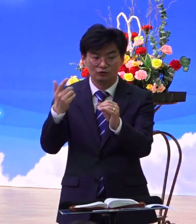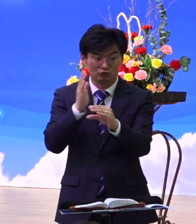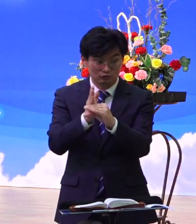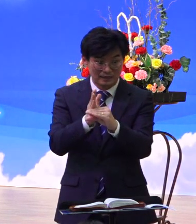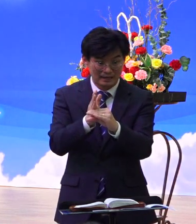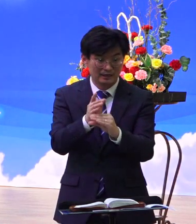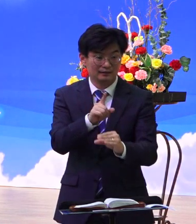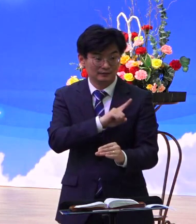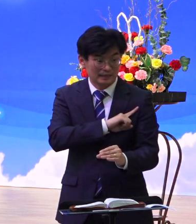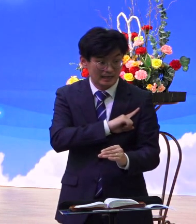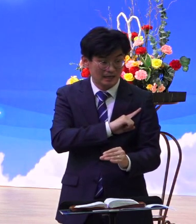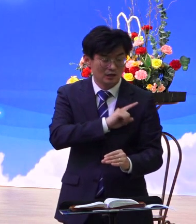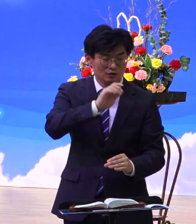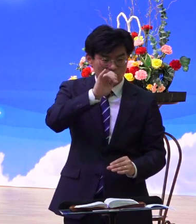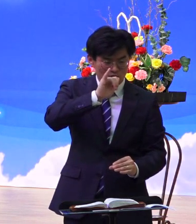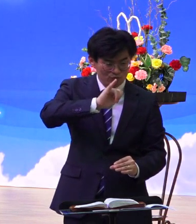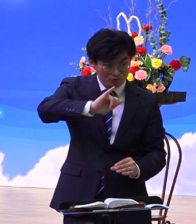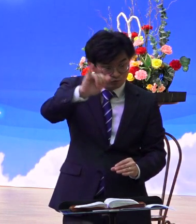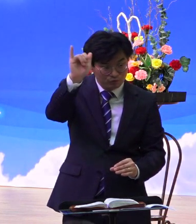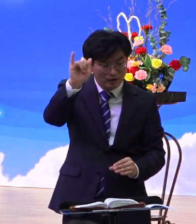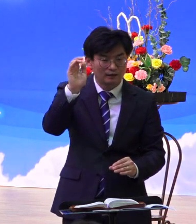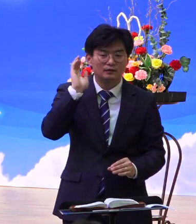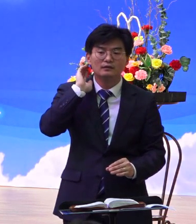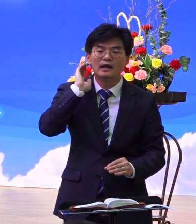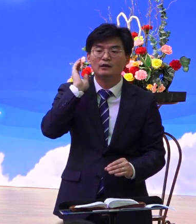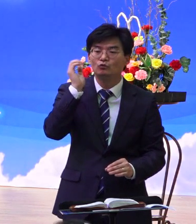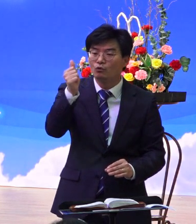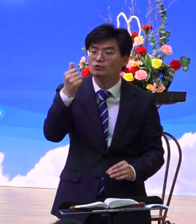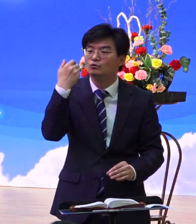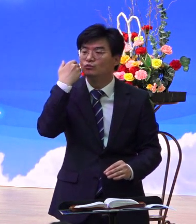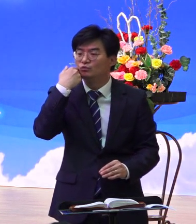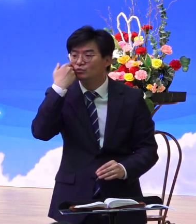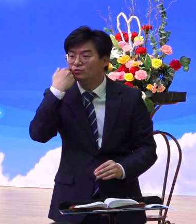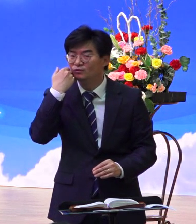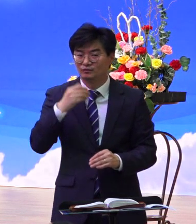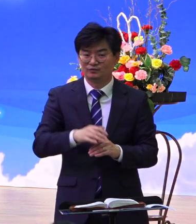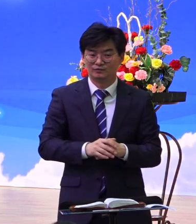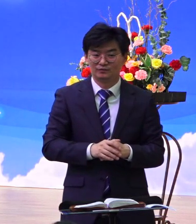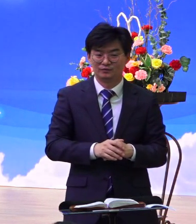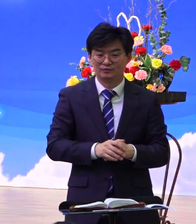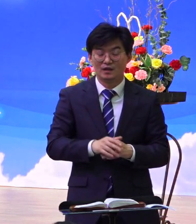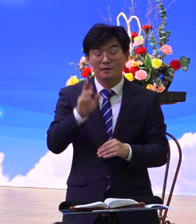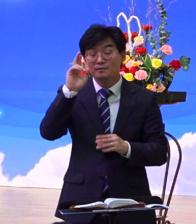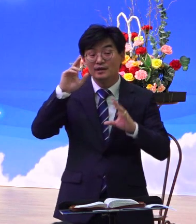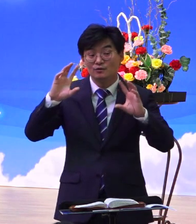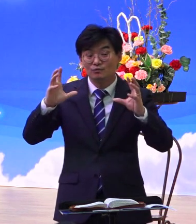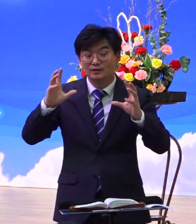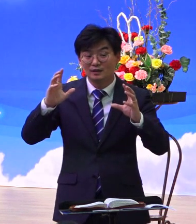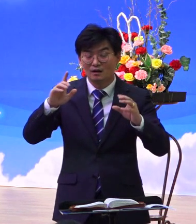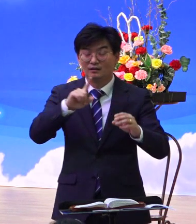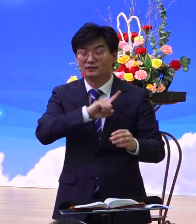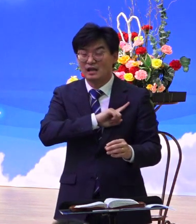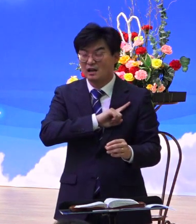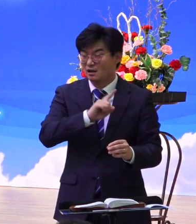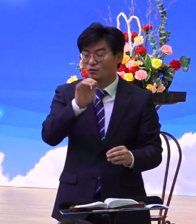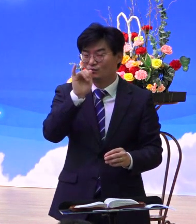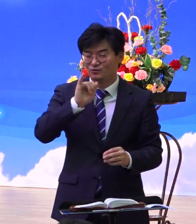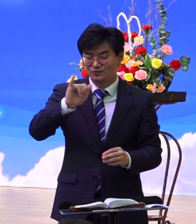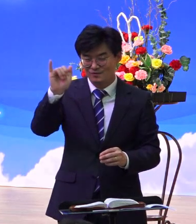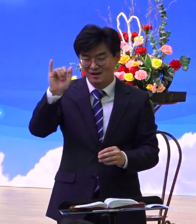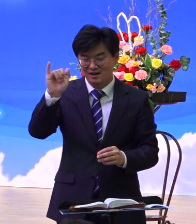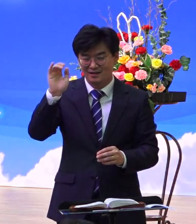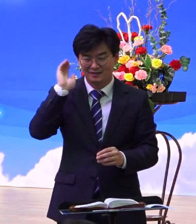대통령들 중에 미국 국민들이 가장 사랑하고 존경하는 대통령은 누구인가? 어떤 대통령의 리더십을 가장